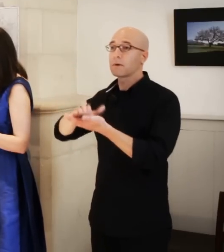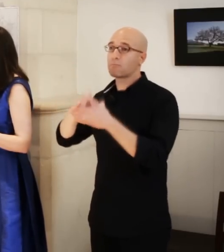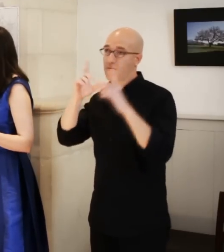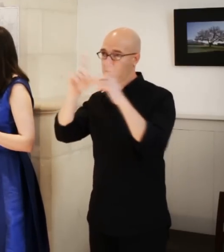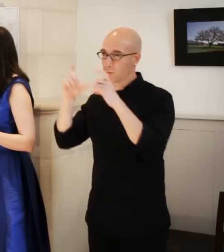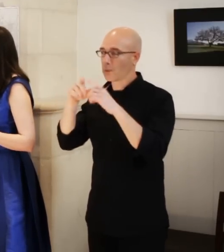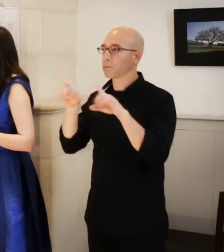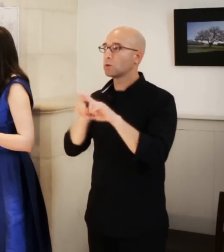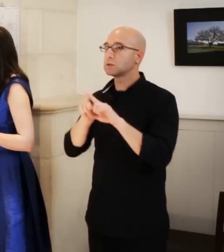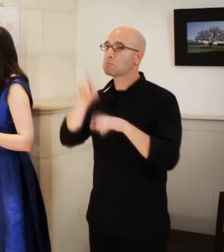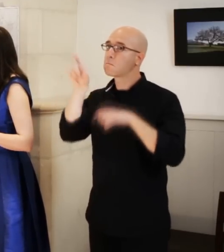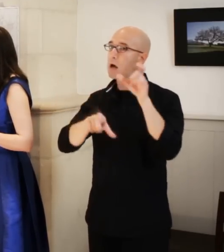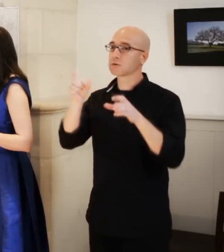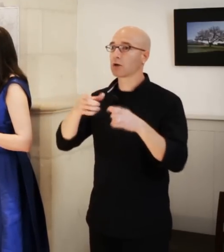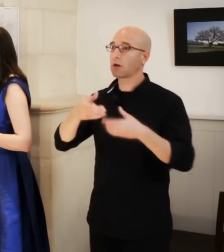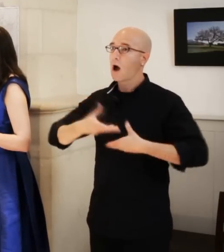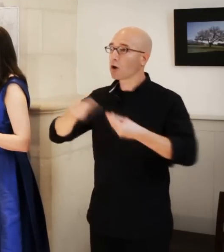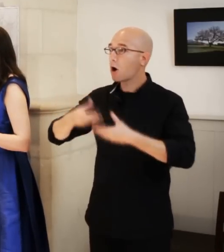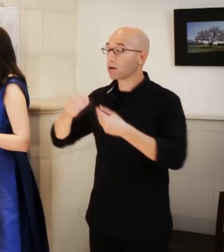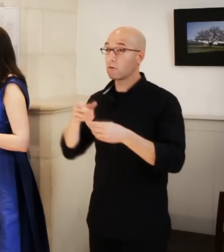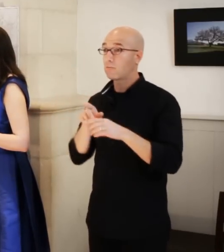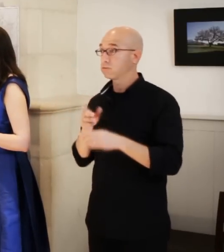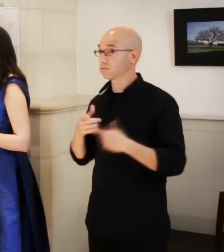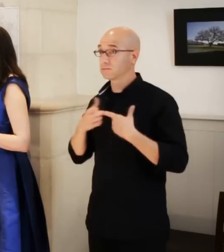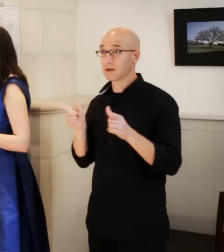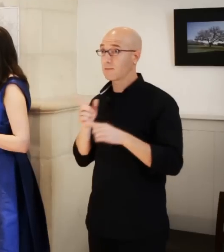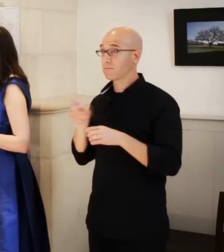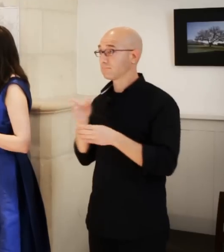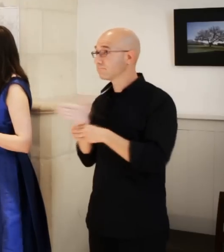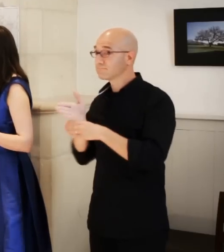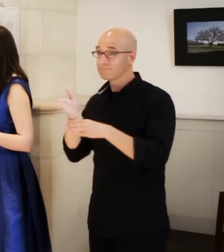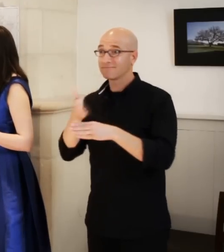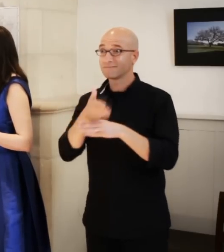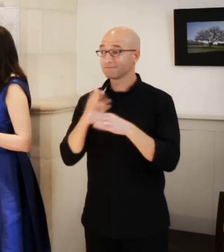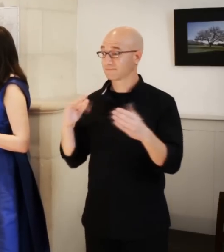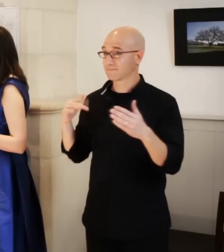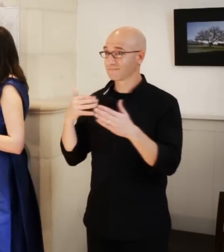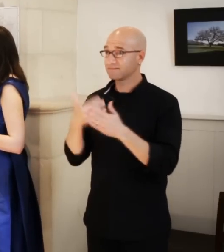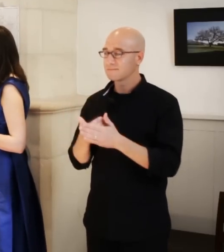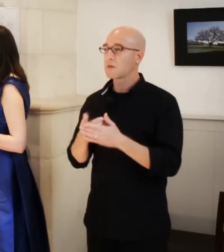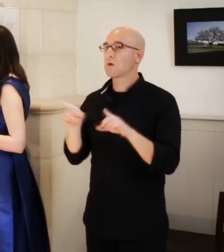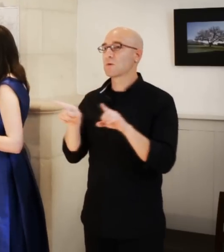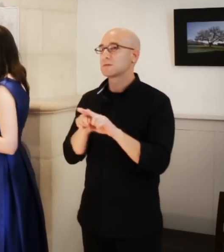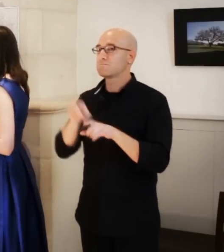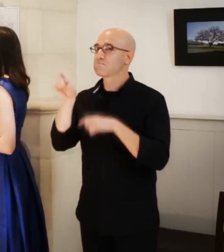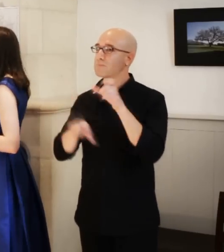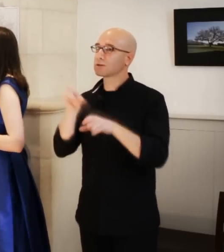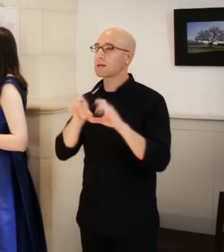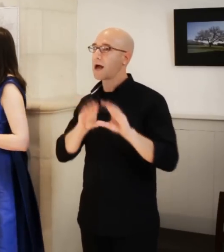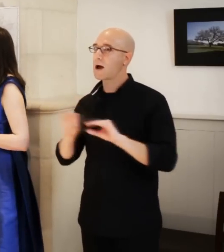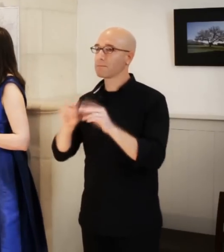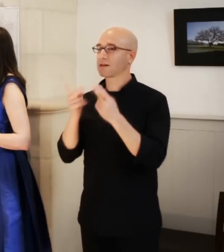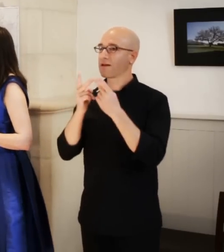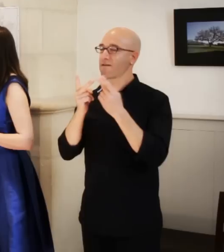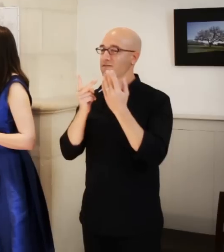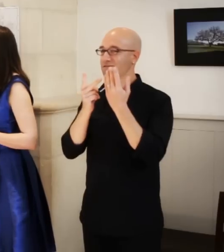cette résidence. Et puis évidemment tous les habitants de la ville bleue et de quartier Rochefort. Donc la ville bleue,